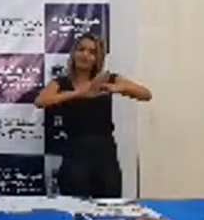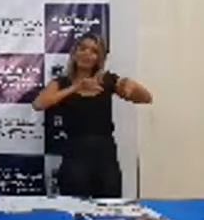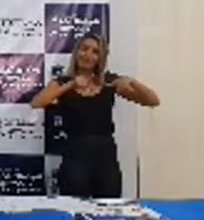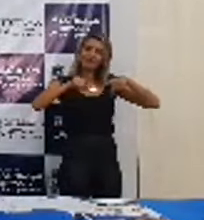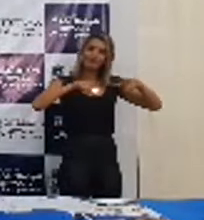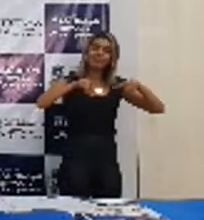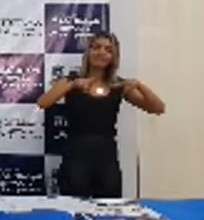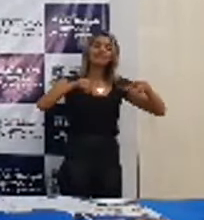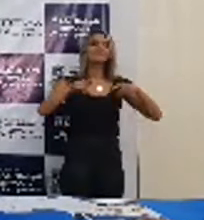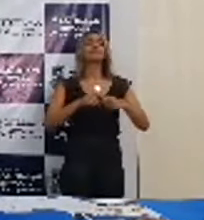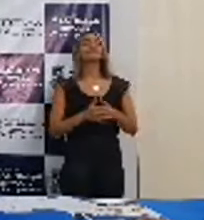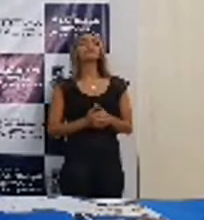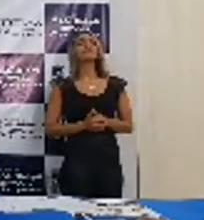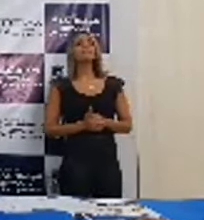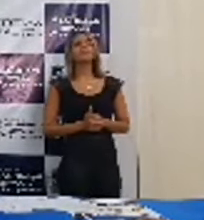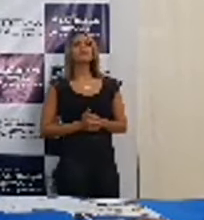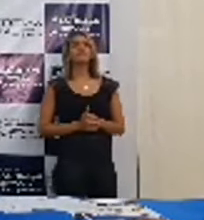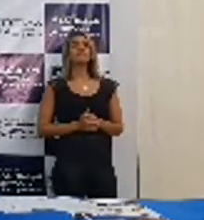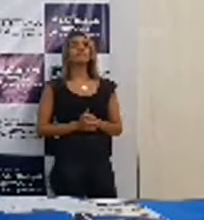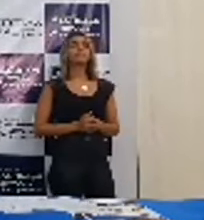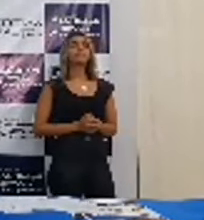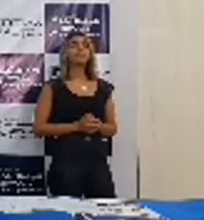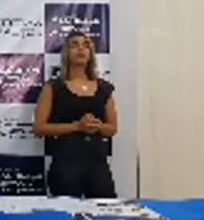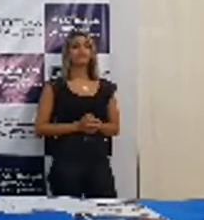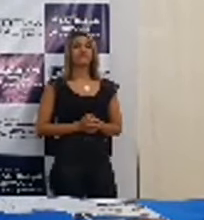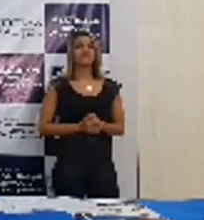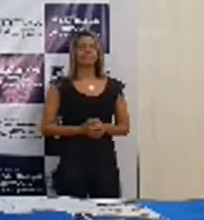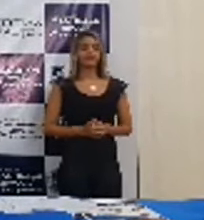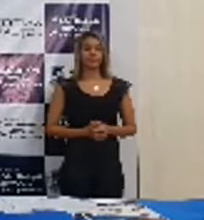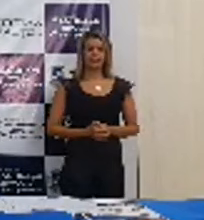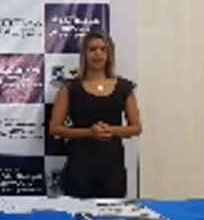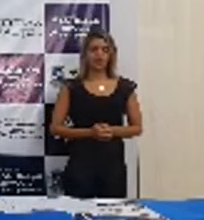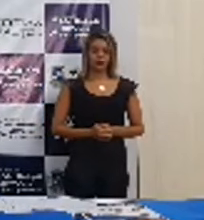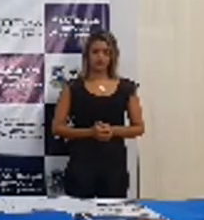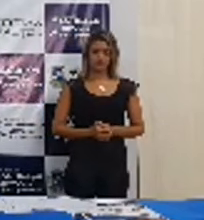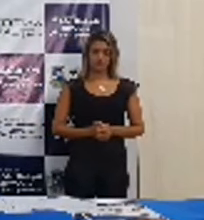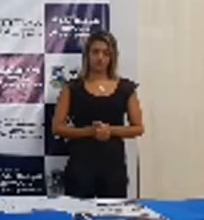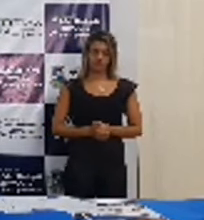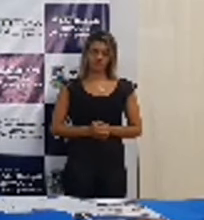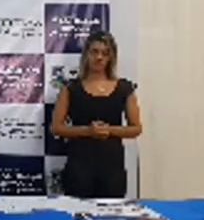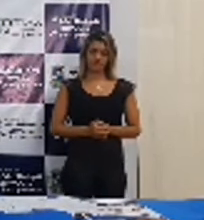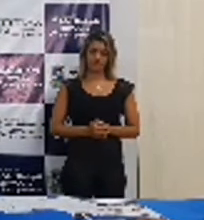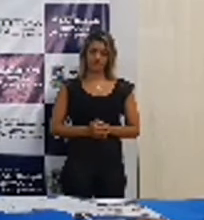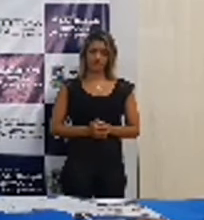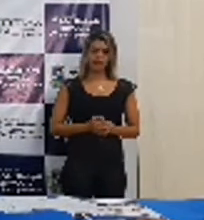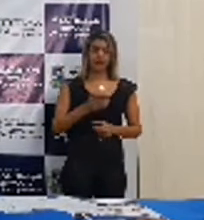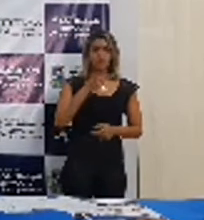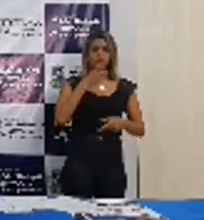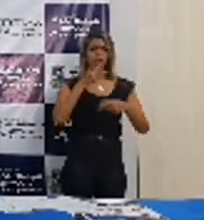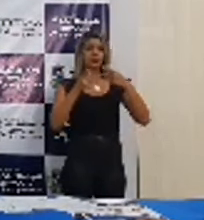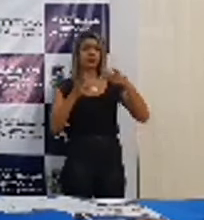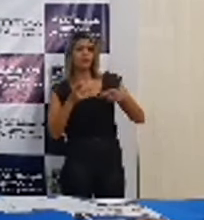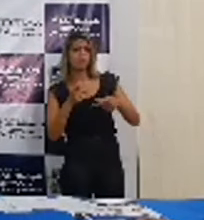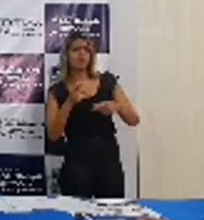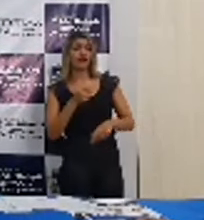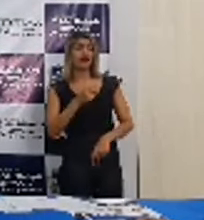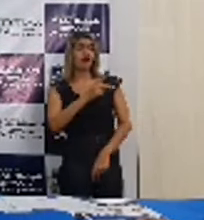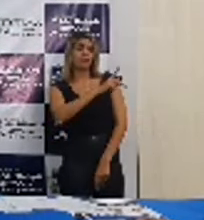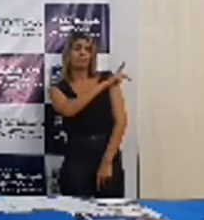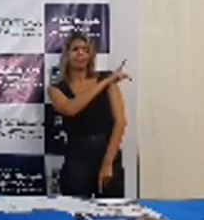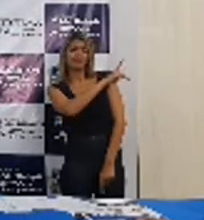a legislação. Até um gancho nessa questão que você falou, Jailton. Houve questionamentos que a gente levou polícia para fiscalização,